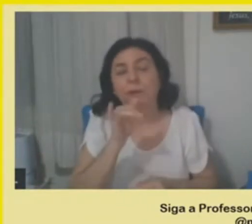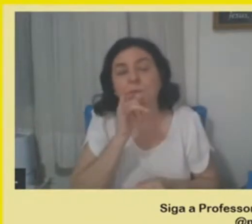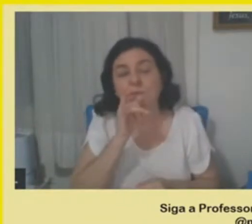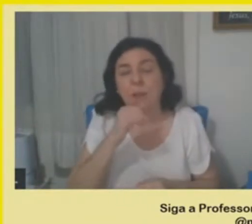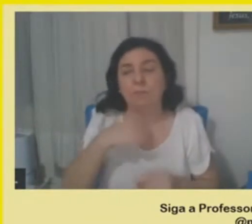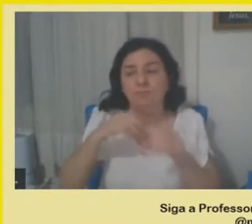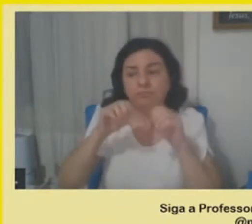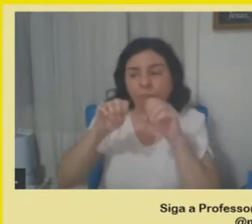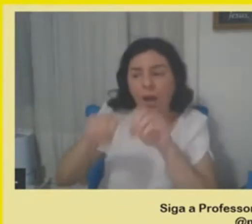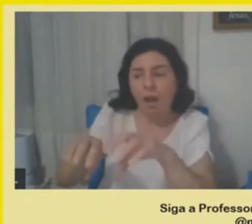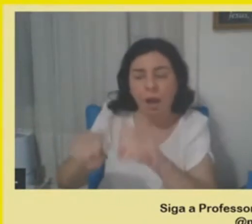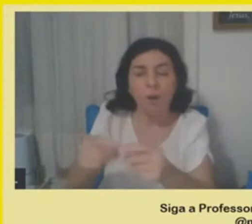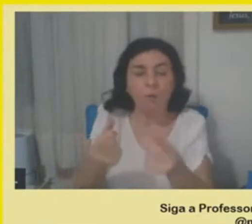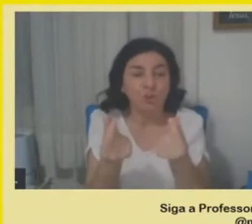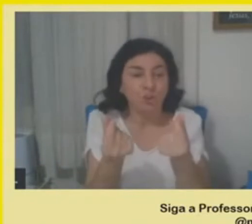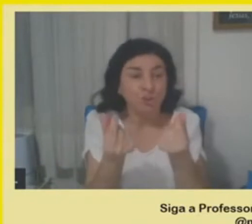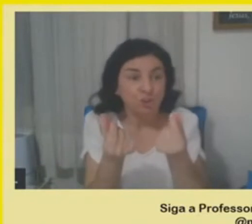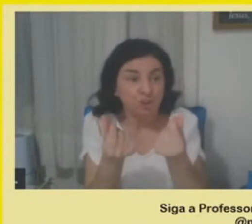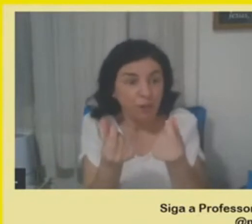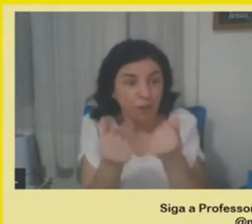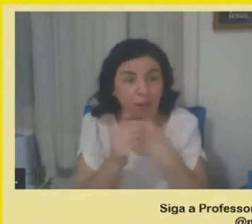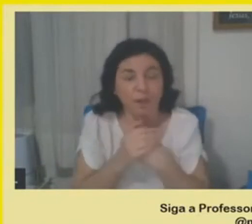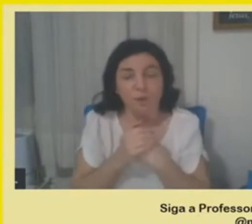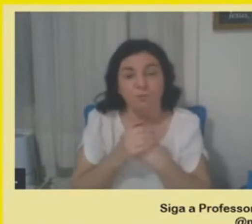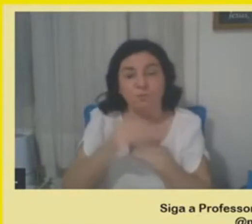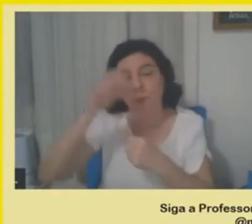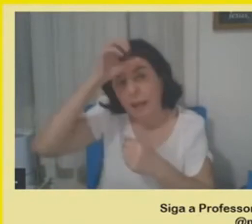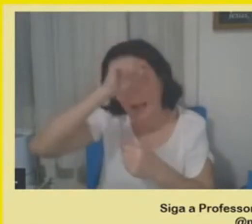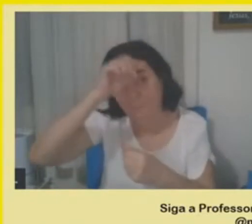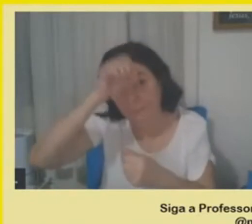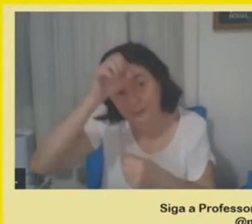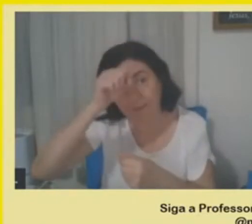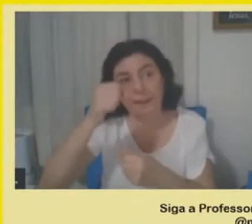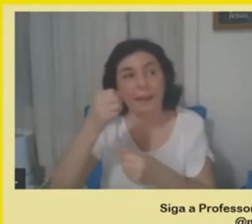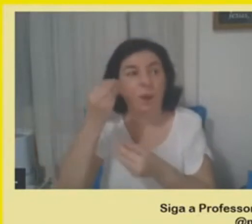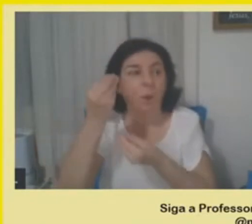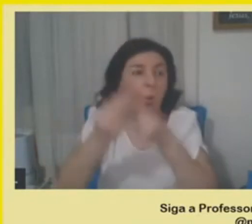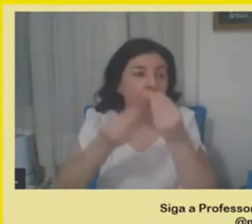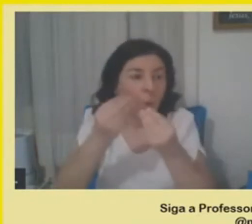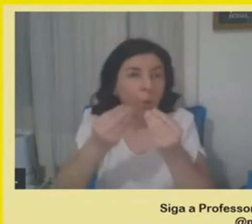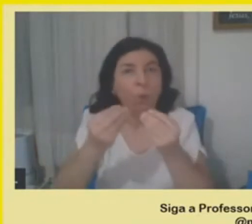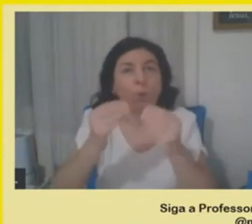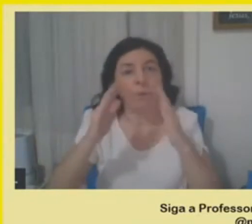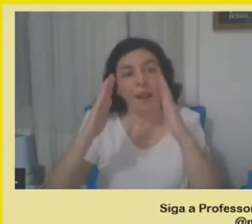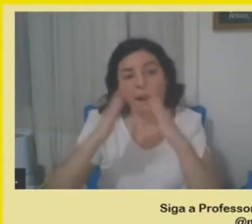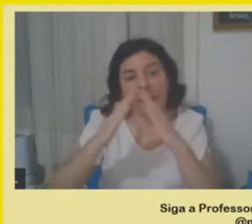exemplo, eu não sou focada em uma única área. Então eu dou aula